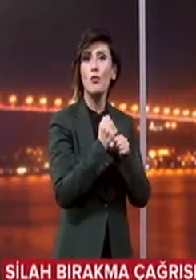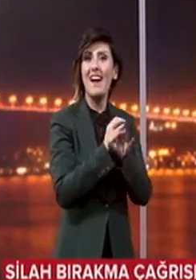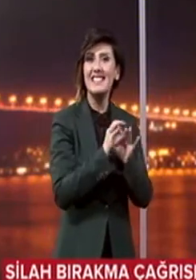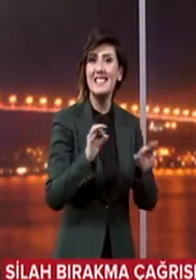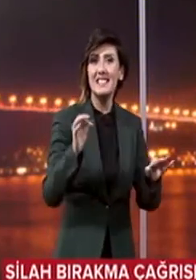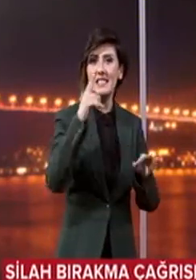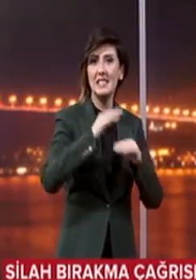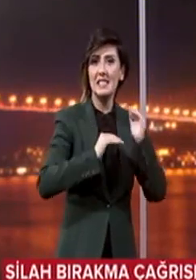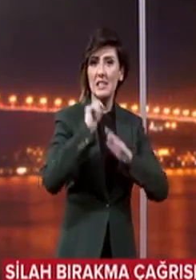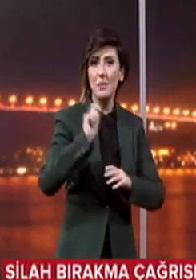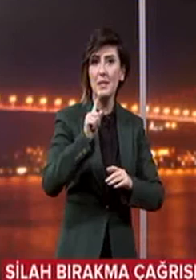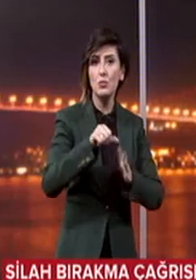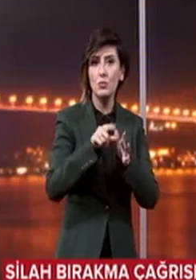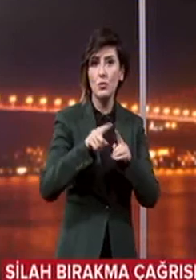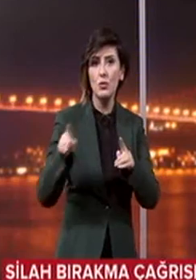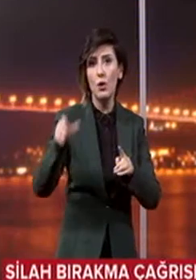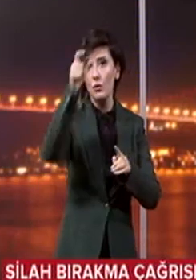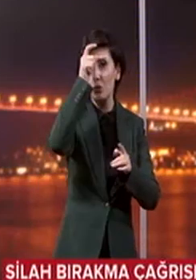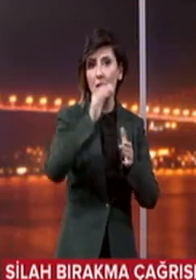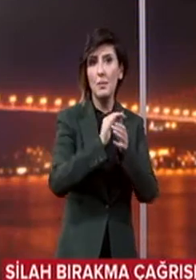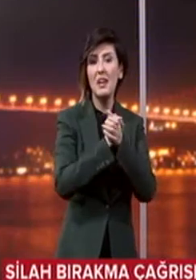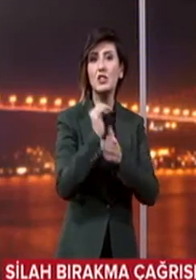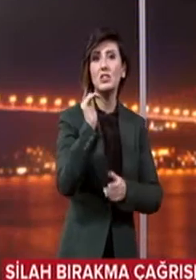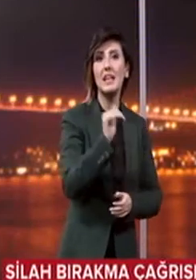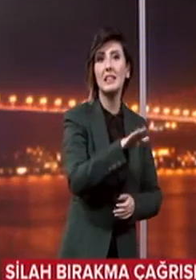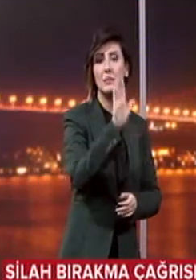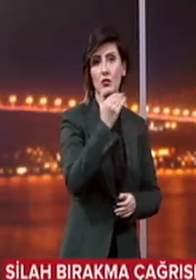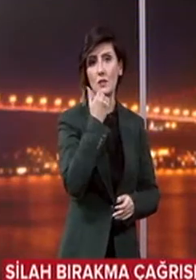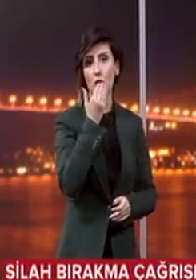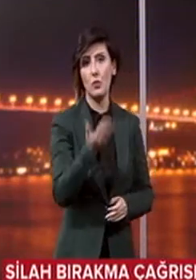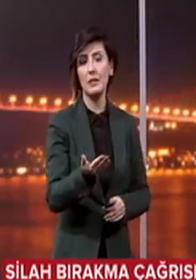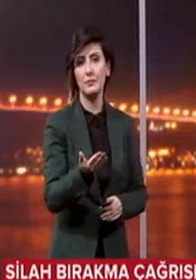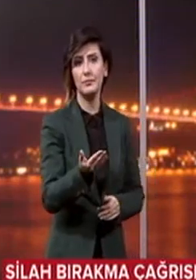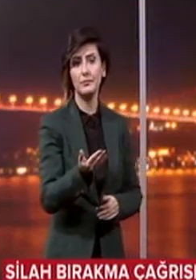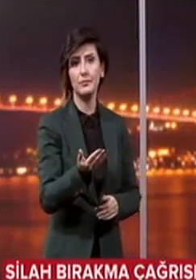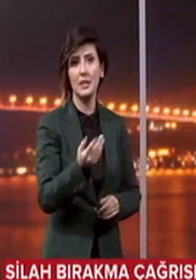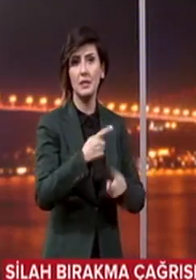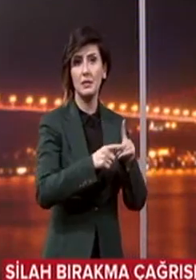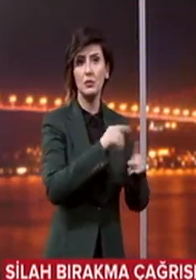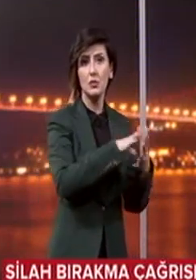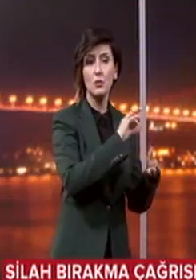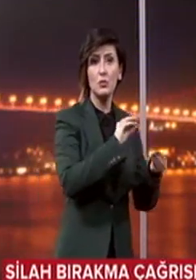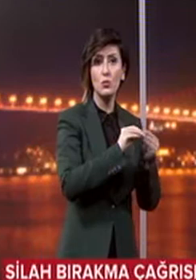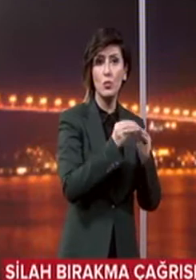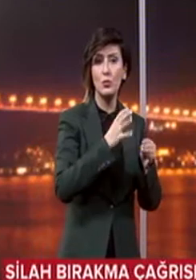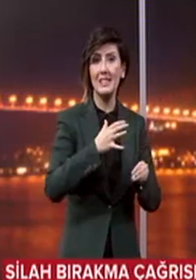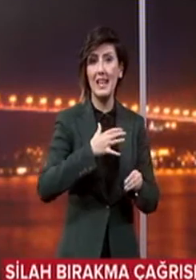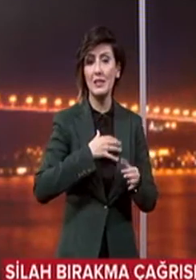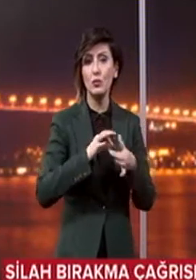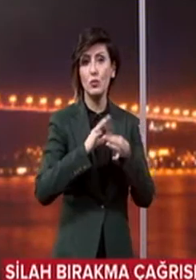inşa edilen bir sürecin Türkiye'ye barış getirmeyeceğini söyledi. Kılıçdaroğlu sorunu kendilerinin çözeceğini de